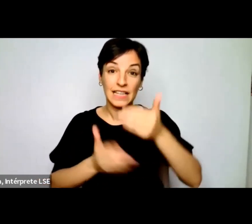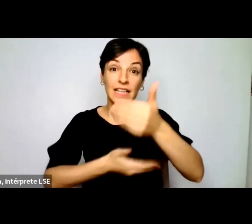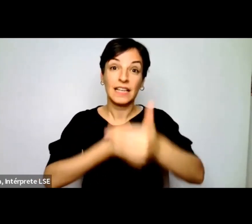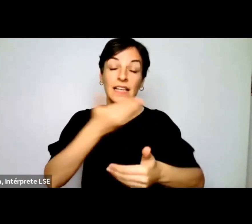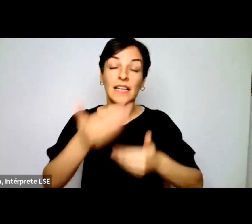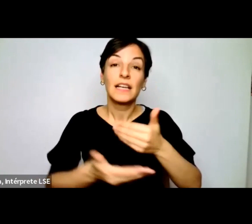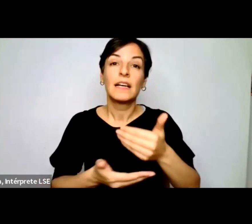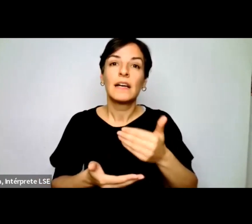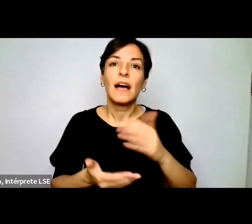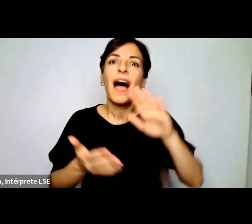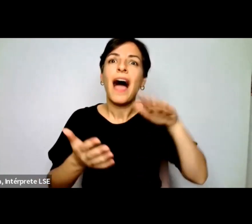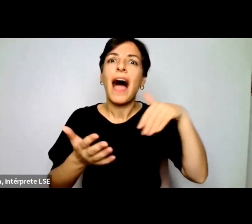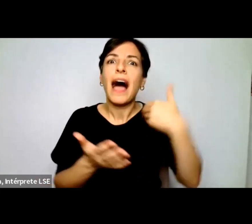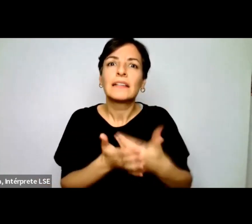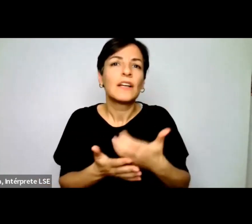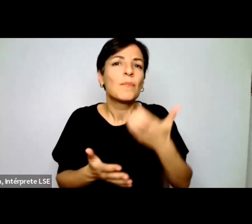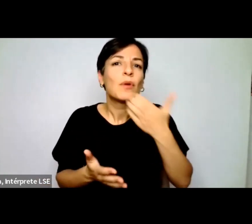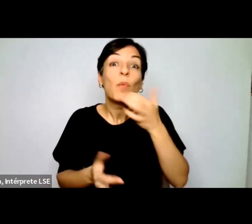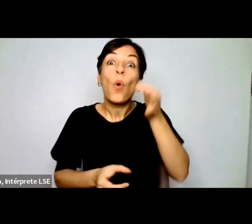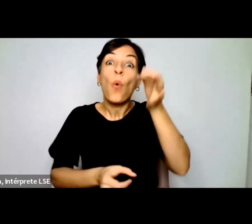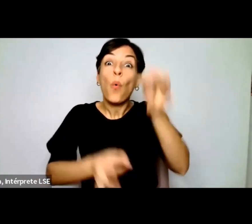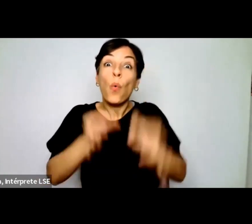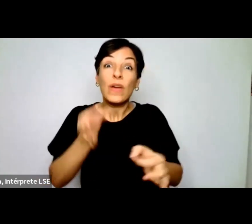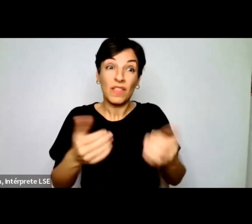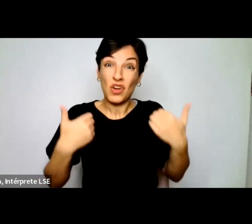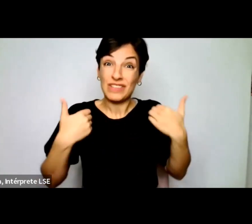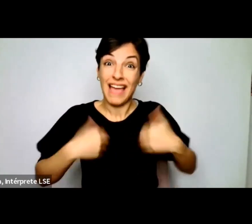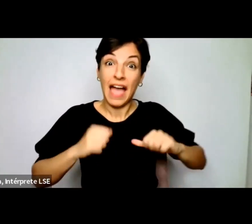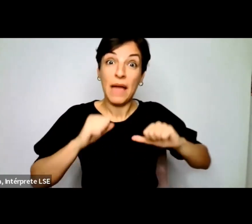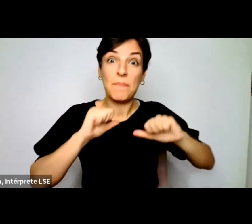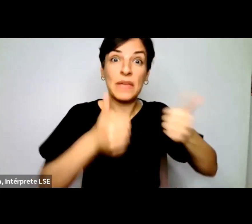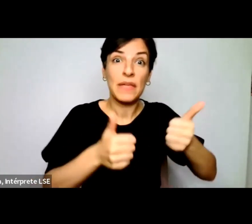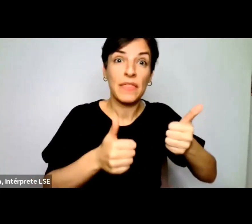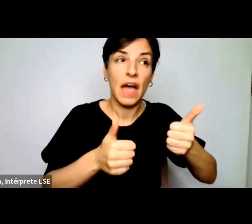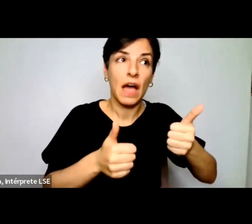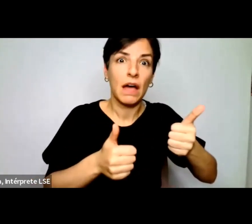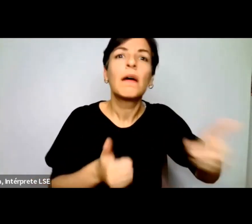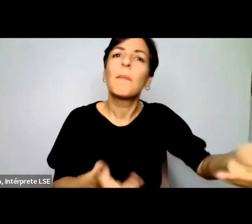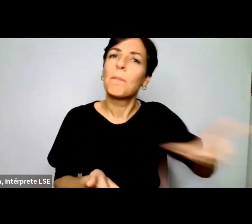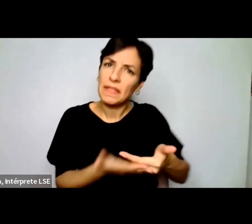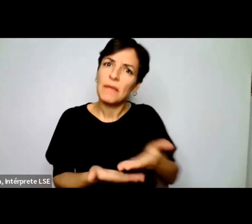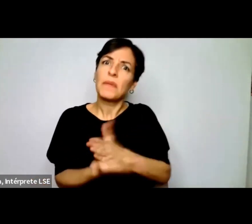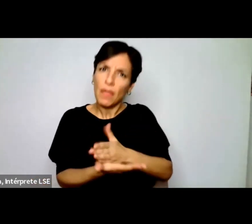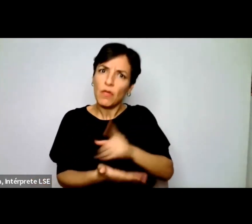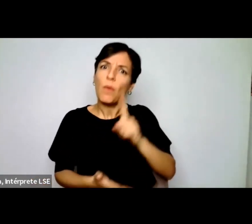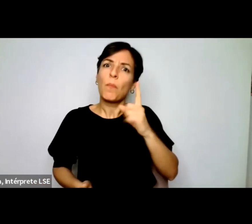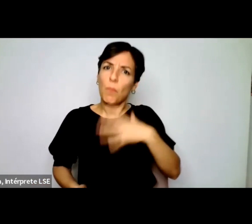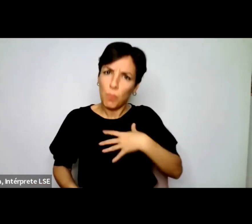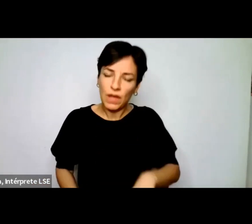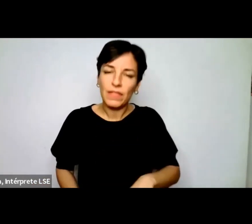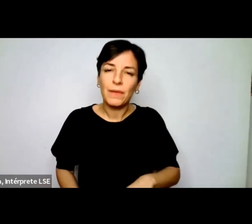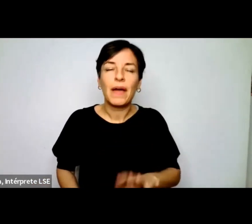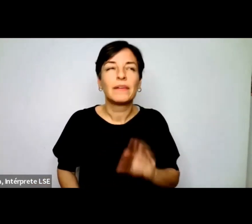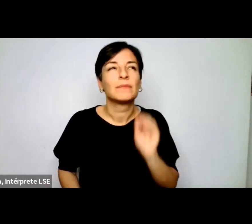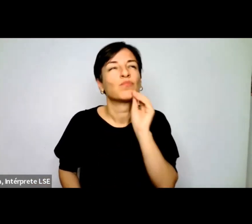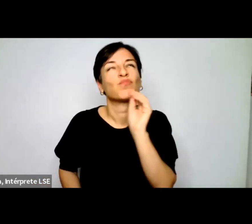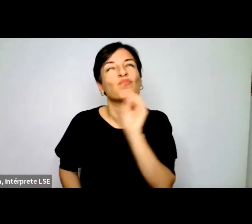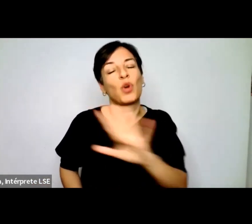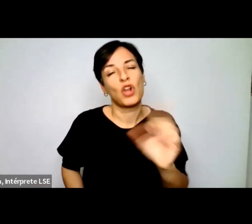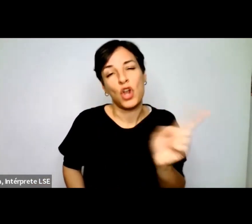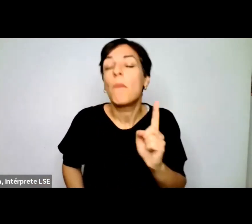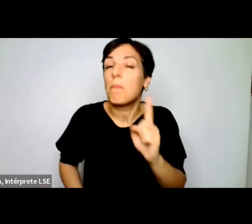solicitar cuando ya hay un procedimiento judicial iniciado. No es lo ideal, pero hay veces que uno ya presenta la demanda en el